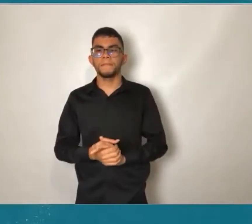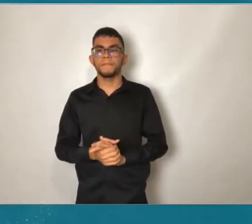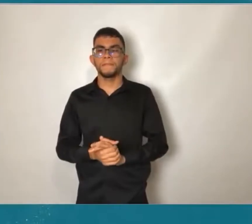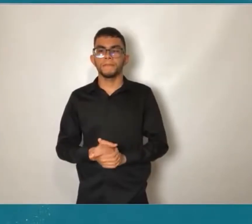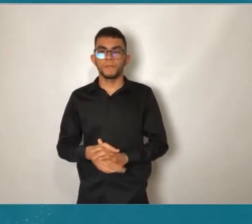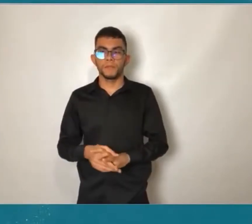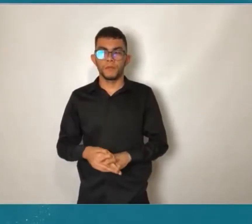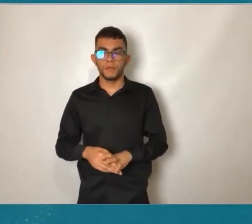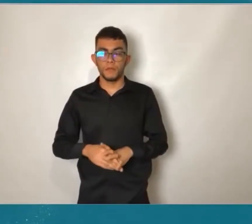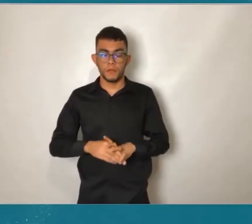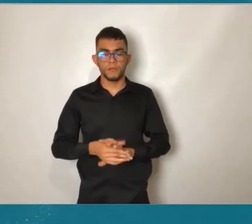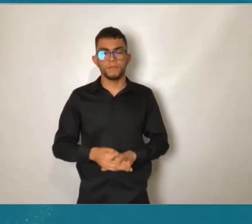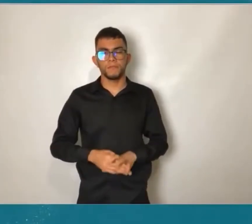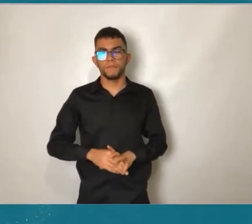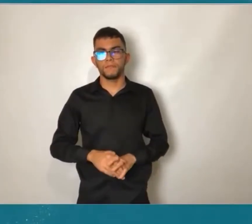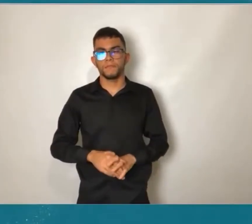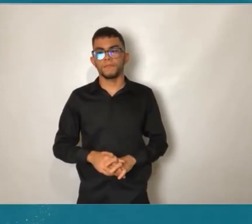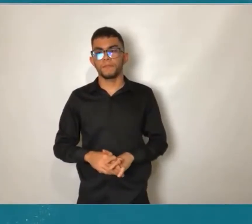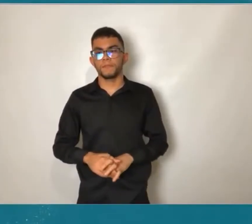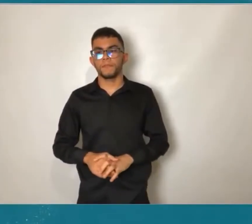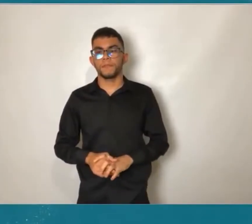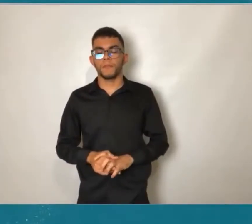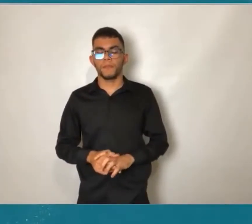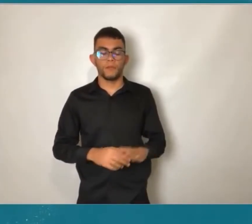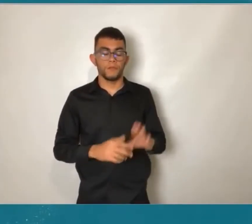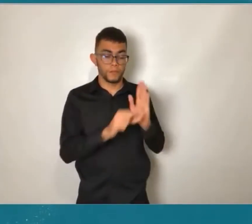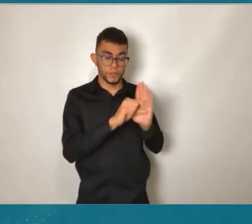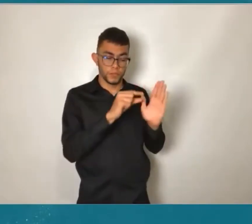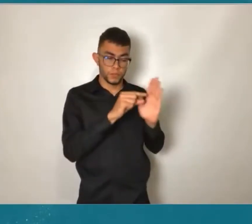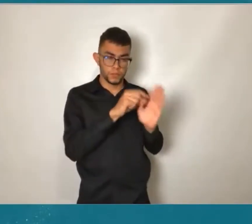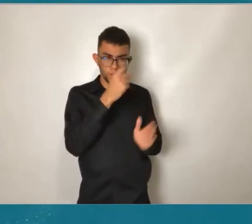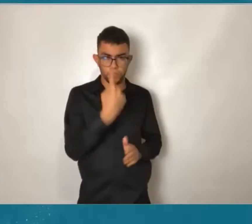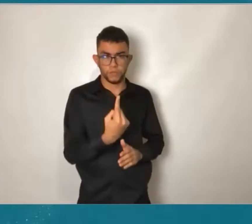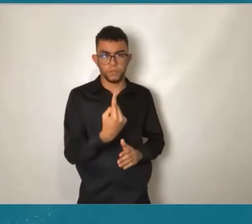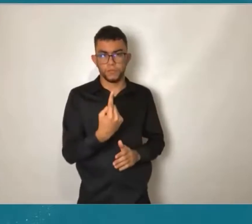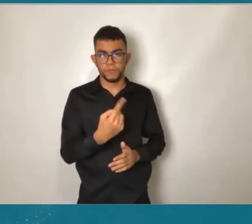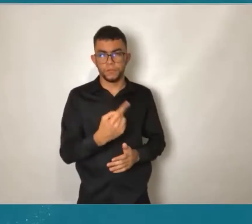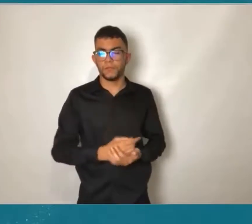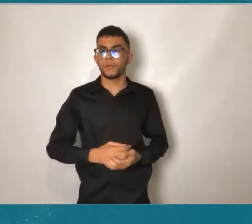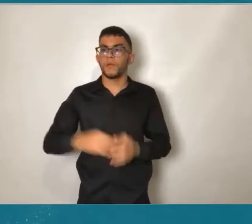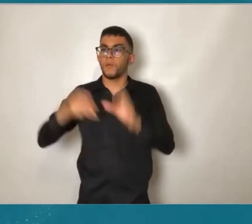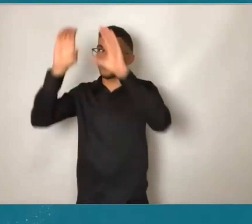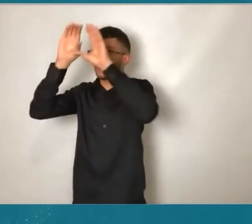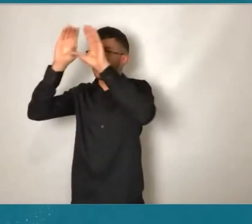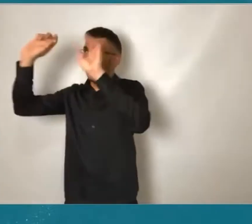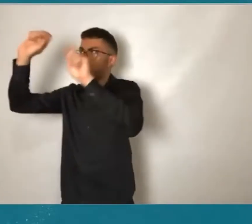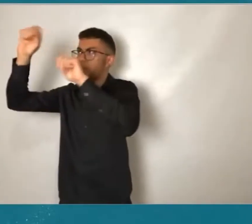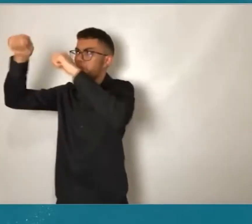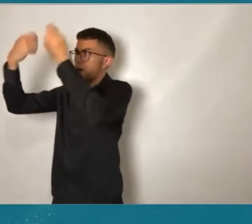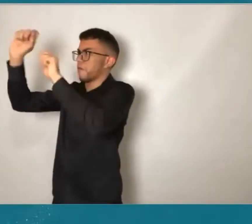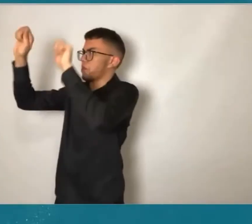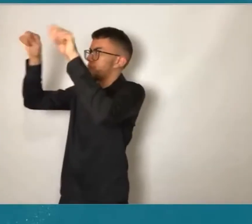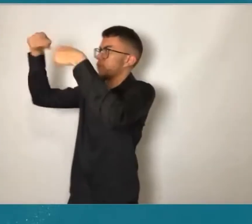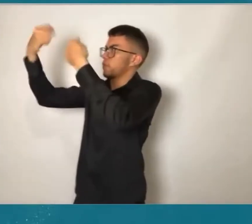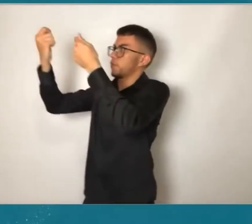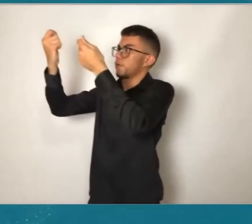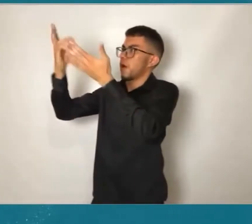Oh meu Deus do céu, por onde eu vou? Tanta coisa para compartilhar com vocês.